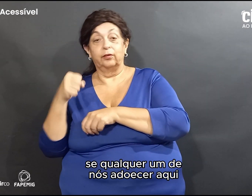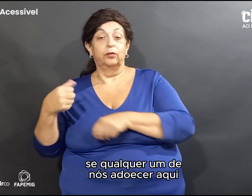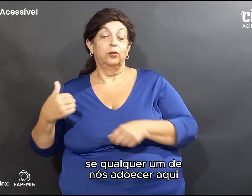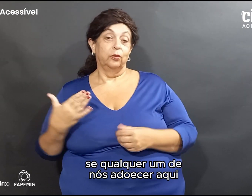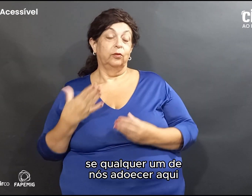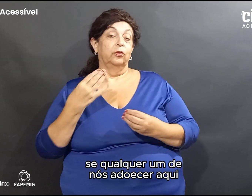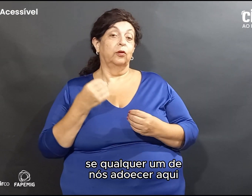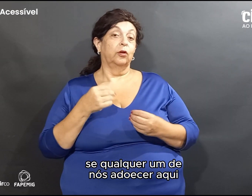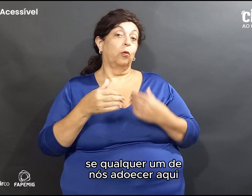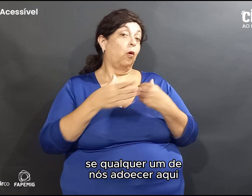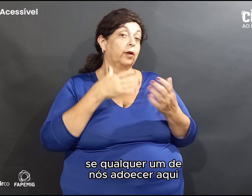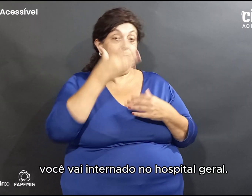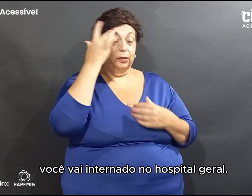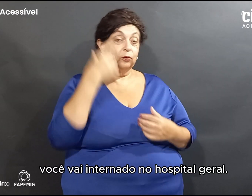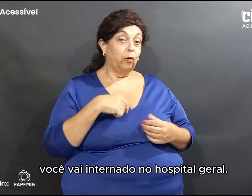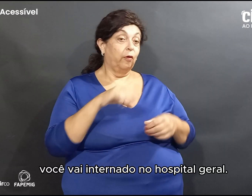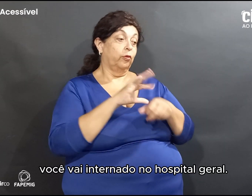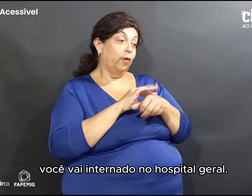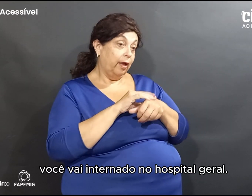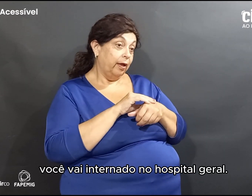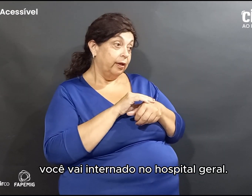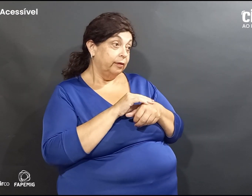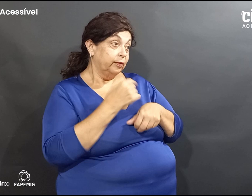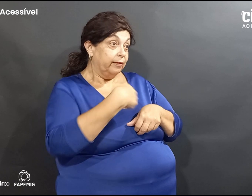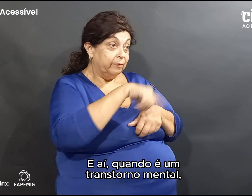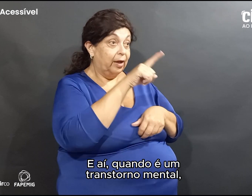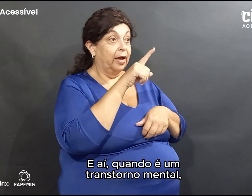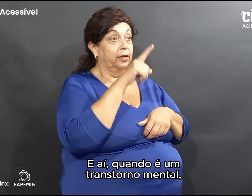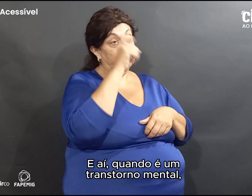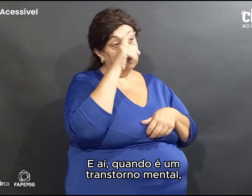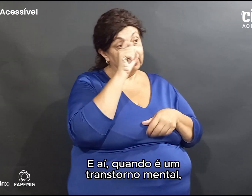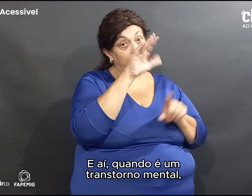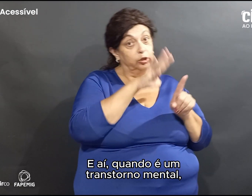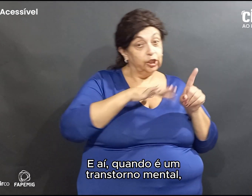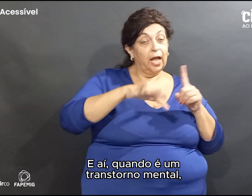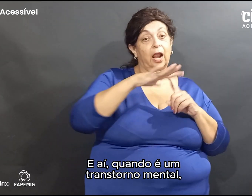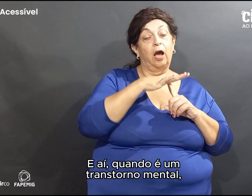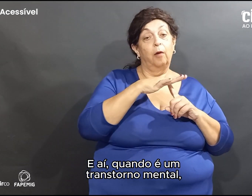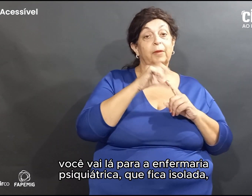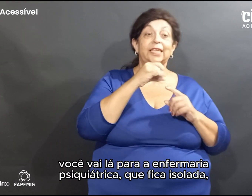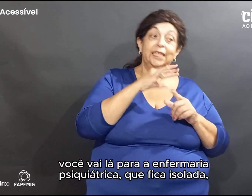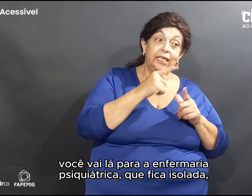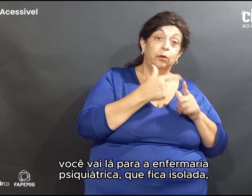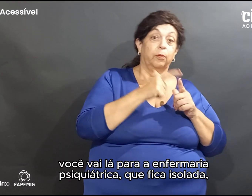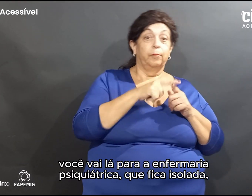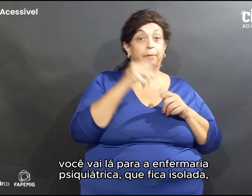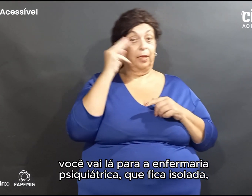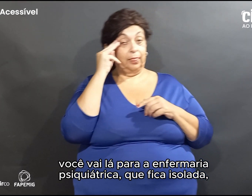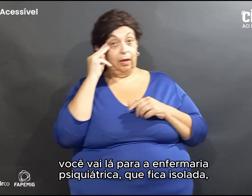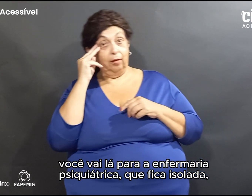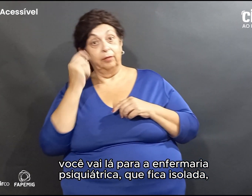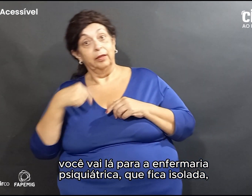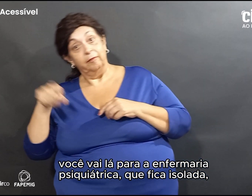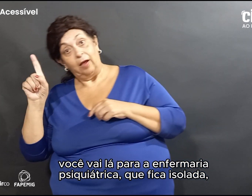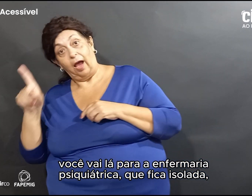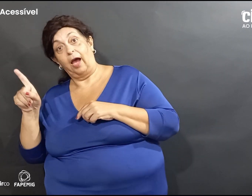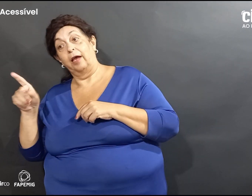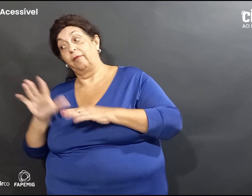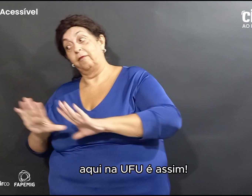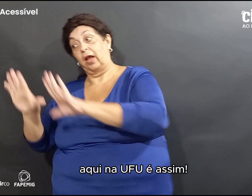qualquer um de nós adoecer aqui, você vai internado no hospital geral. E aí, quando é um transtorno mental, você vai lá para a enfermaria psiquiátrica e fica isolado. Aqui na